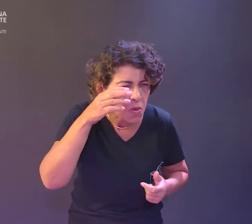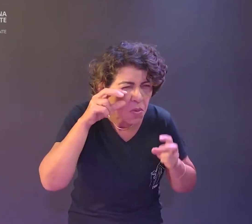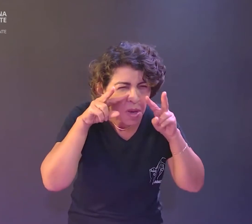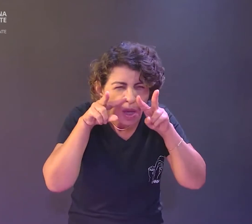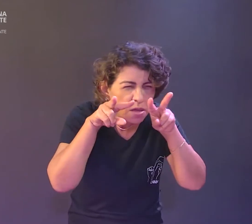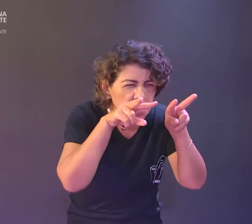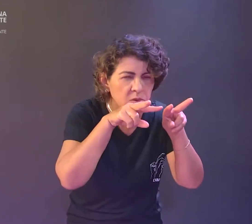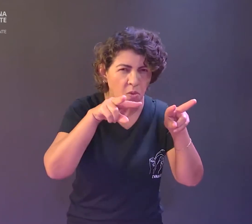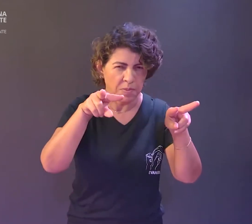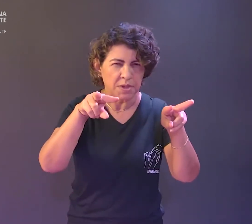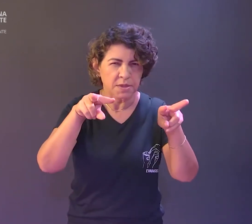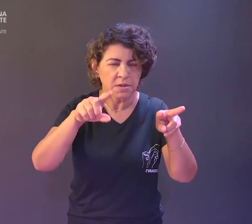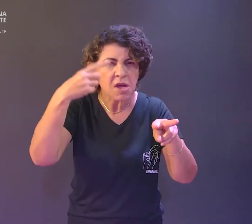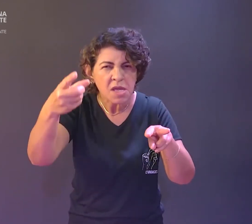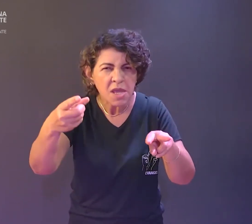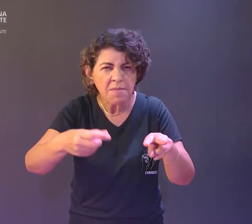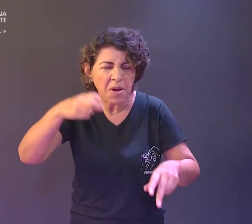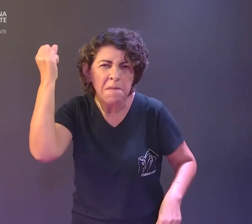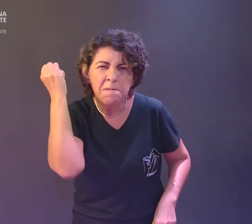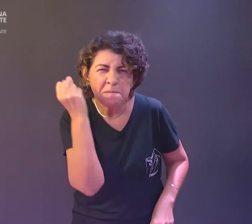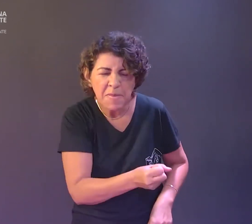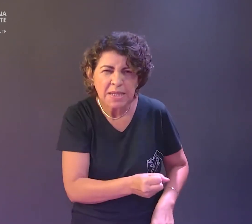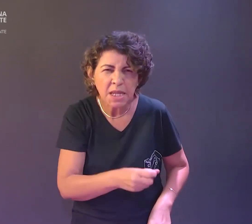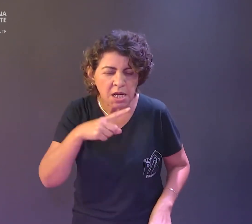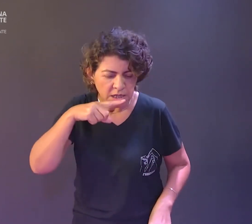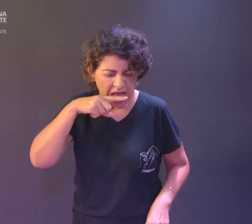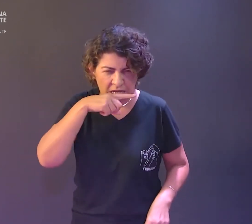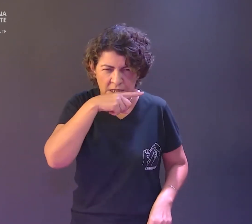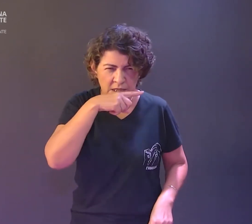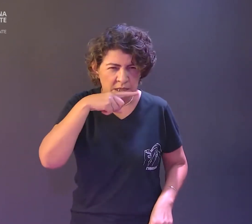Matam e invejam, mas não conseguem obter o que desejam.